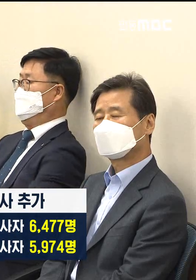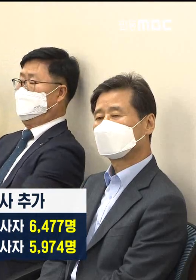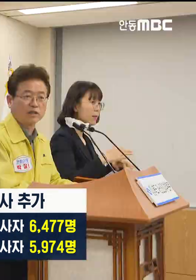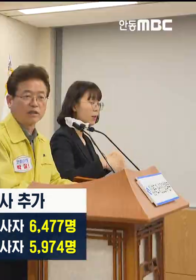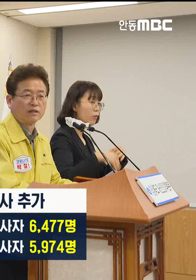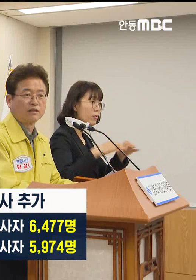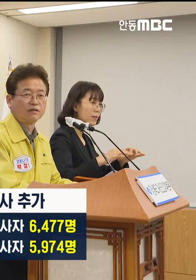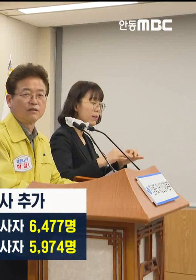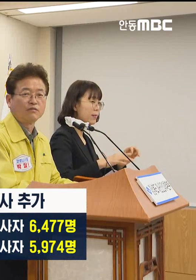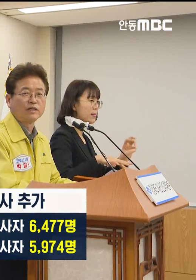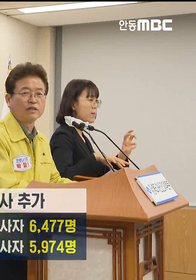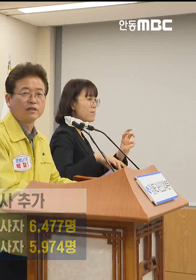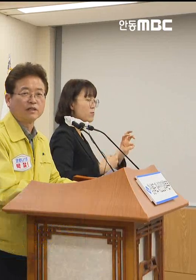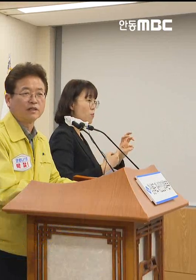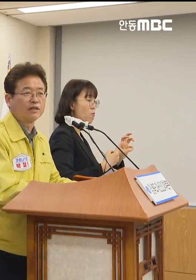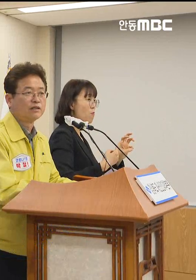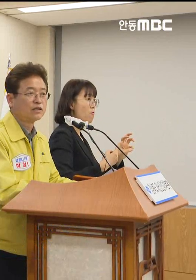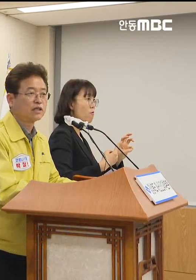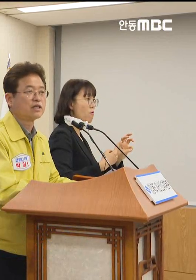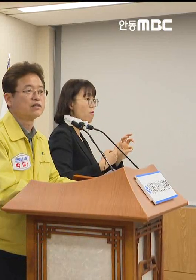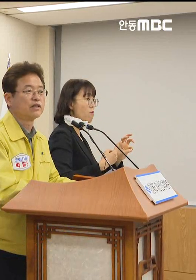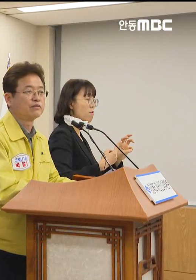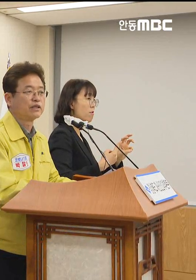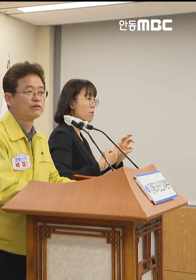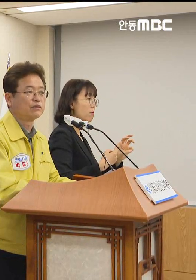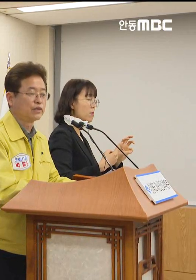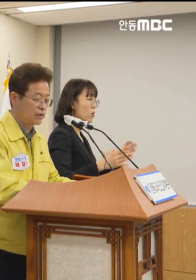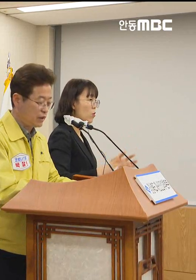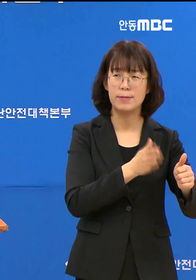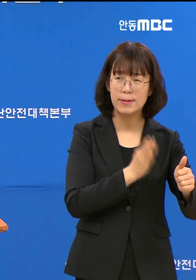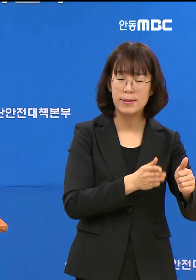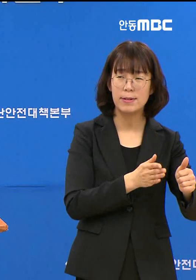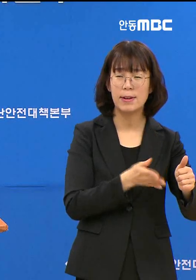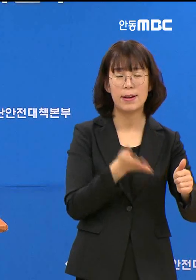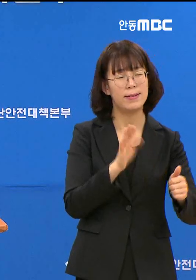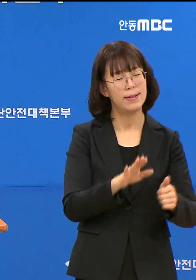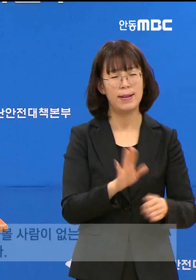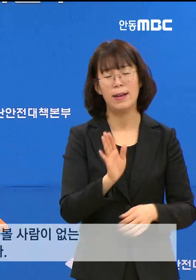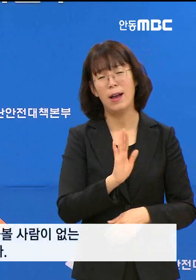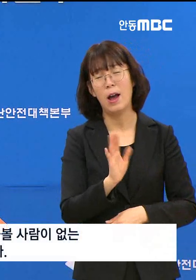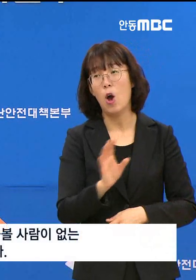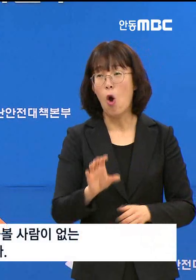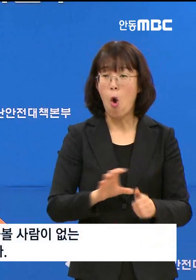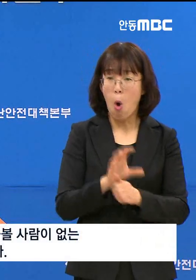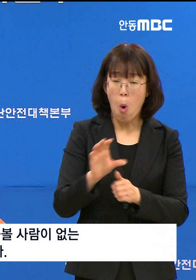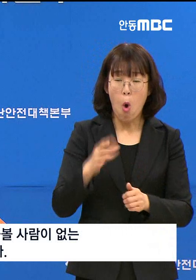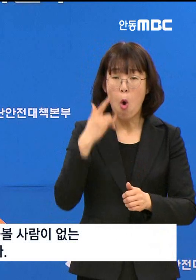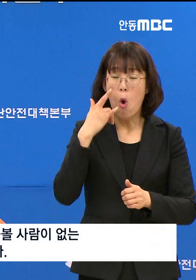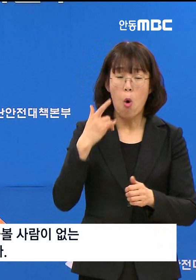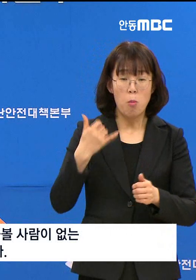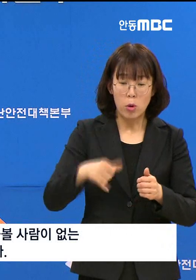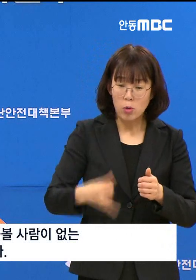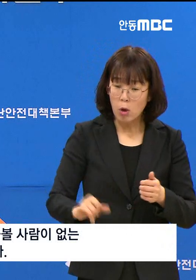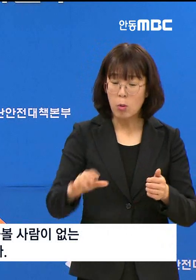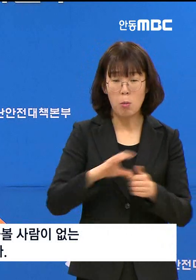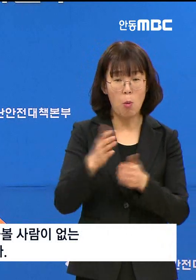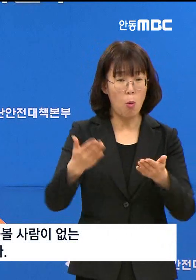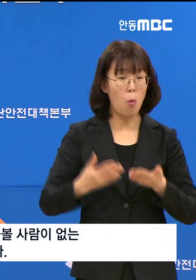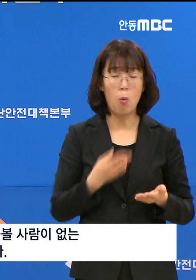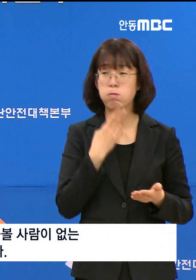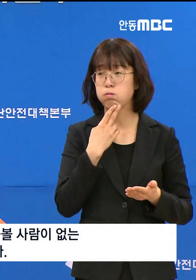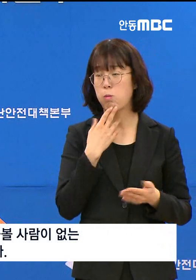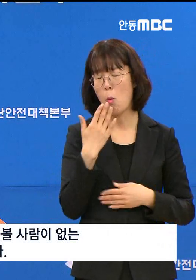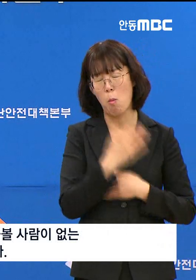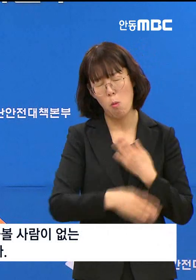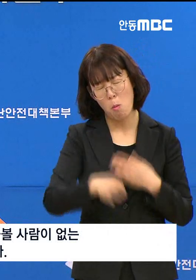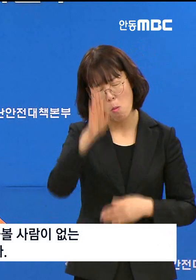대해서도 추가로 표본 검사를 진행할 계획입니다 도저히 돌볼 사람이 없는 몸은